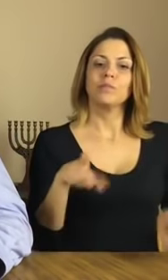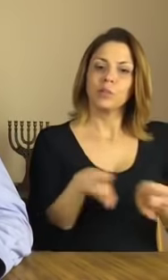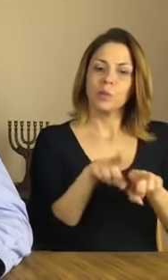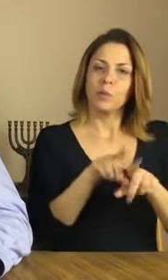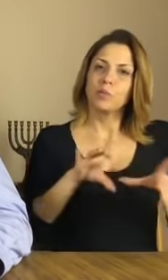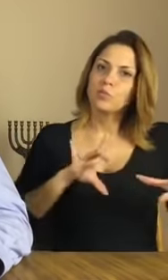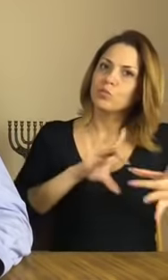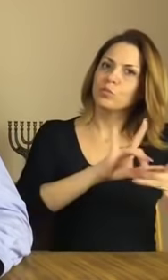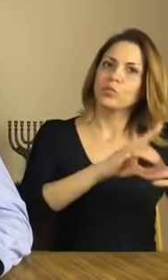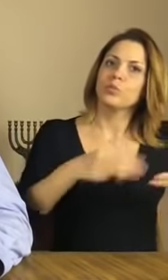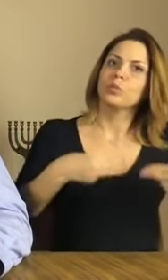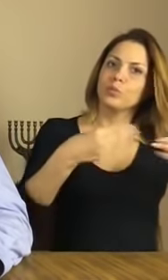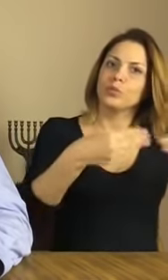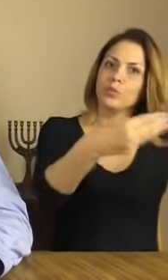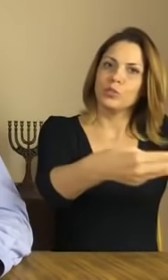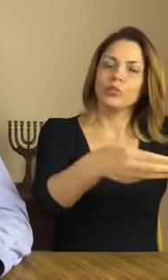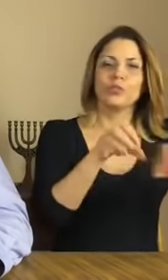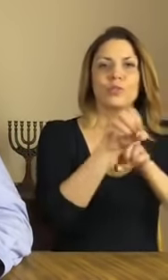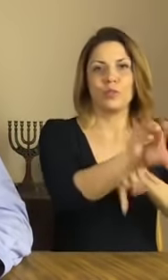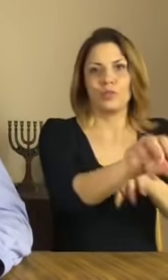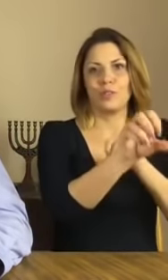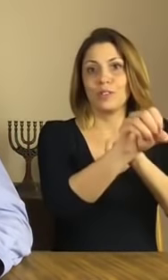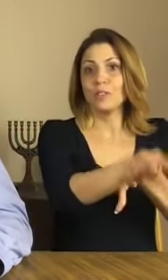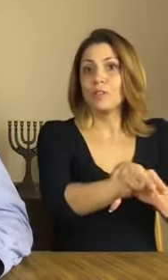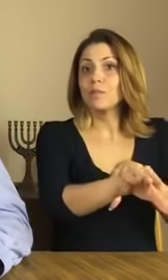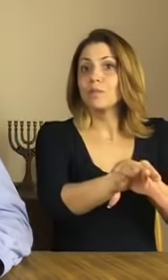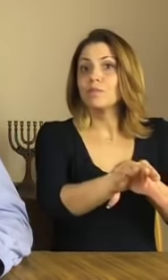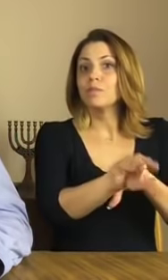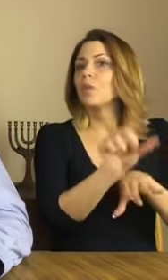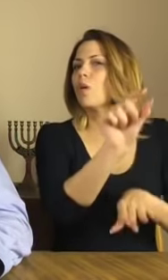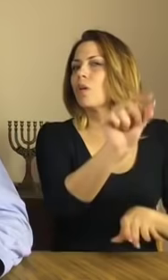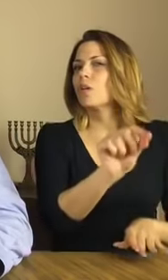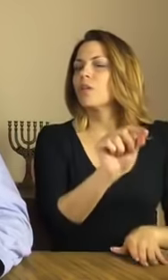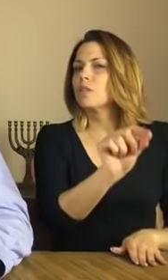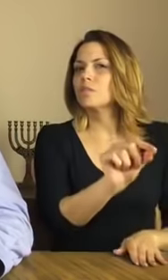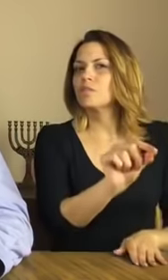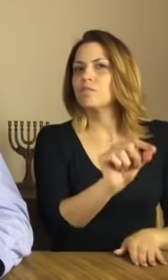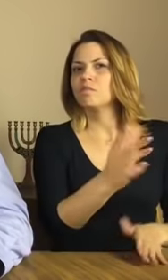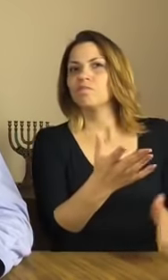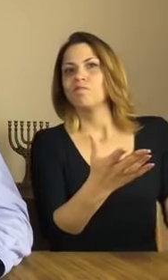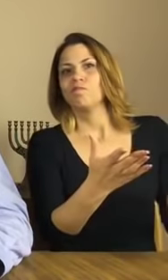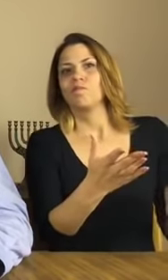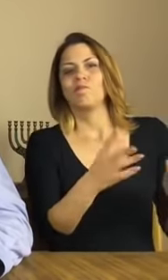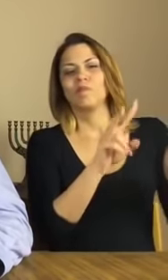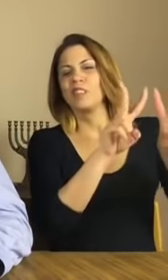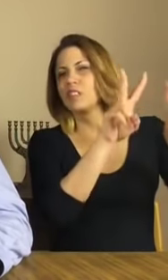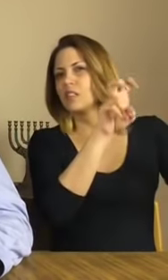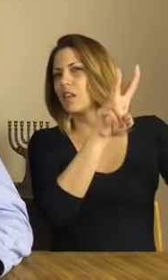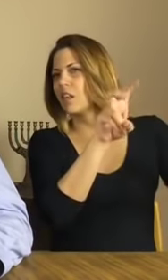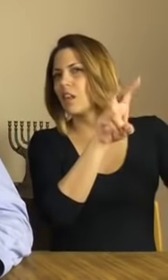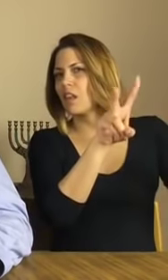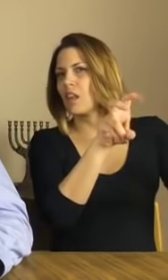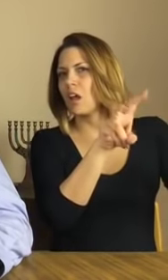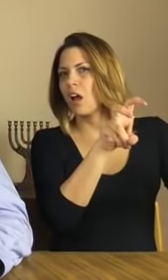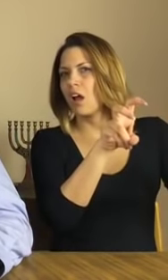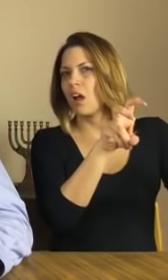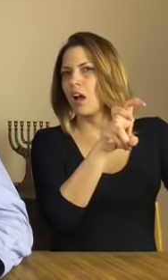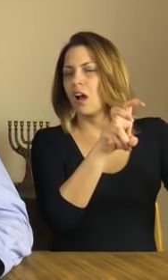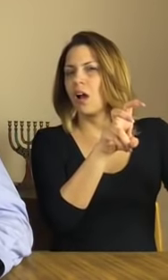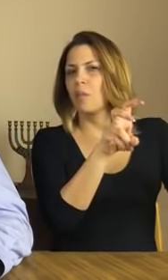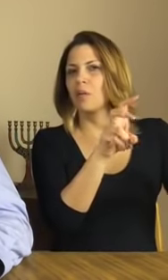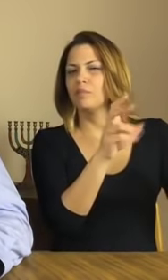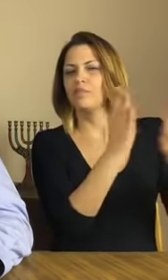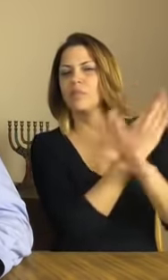educação deixar de lado qualquer temática voltado